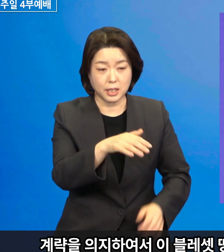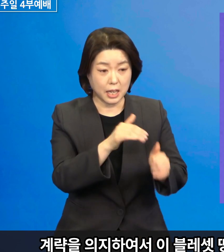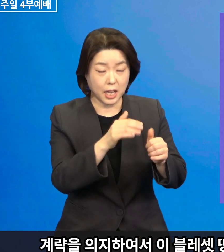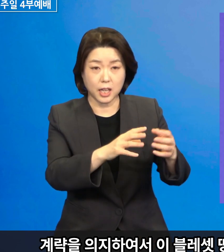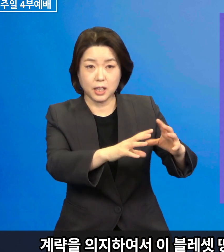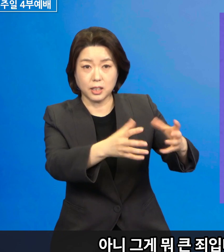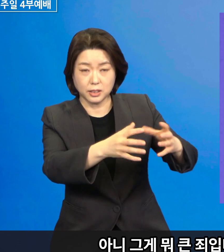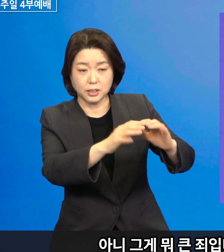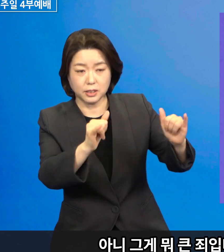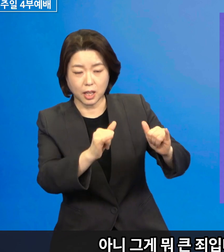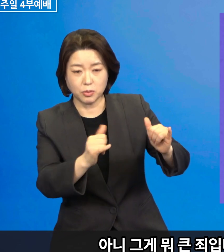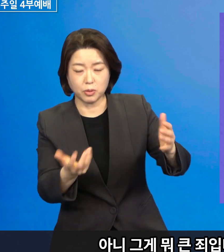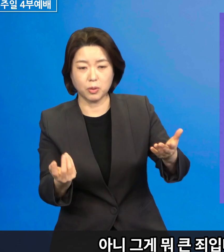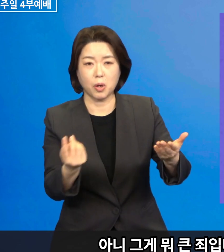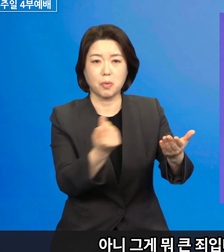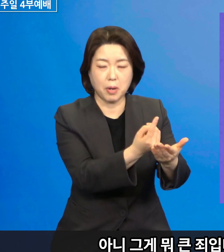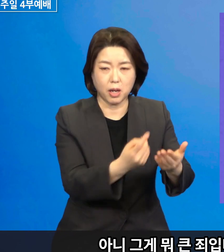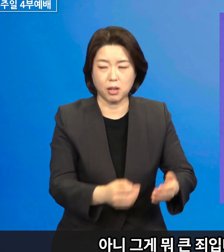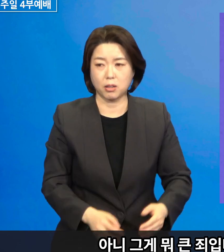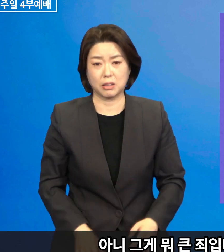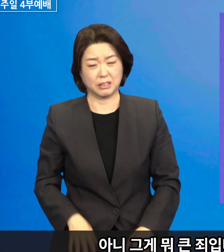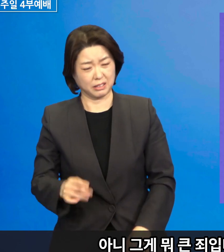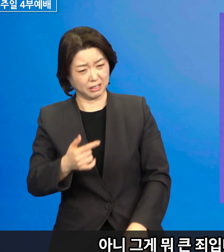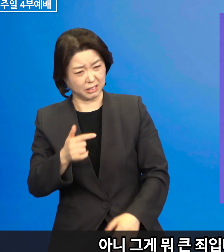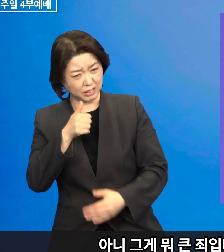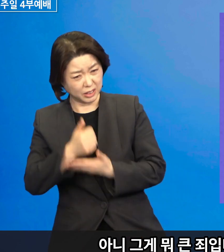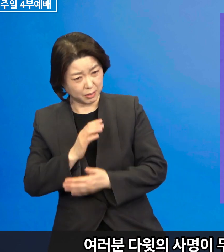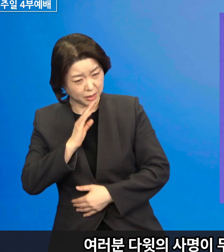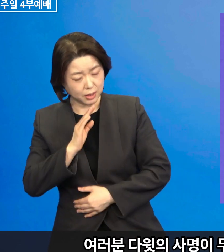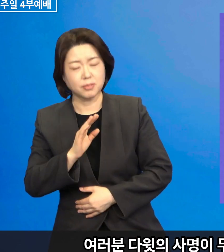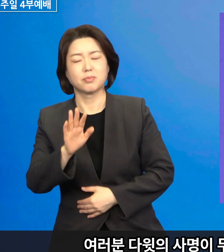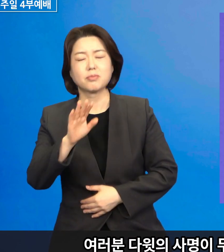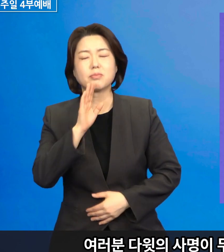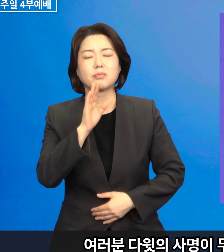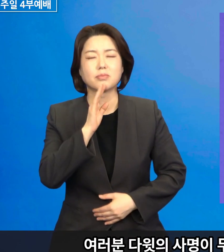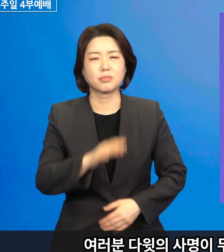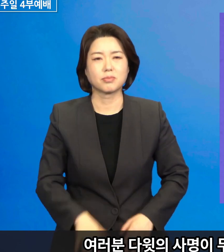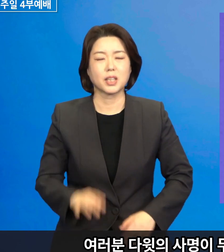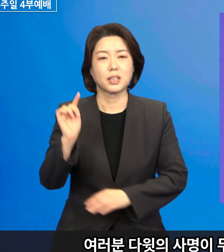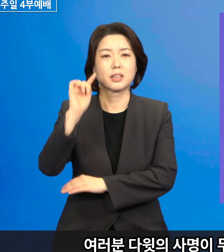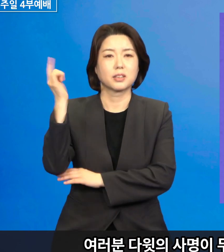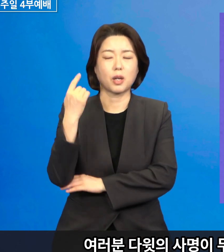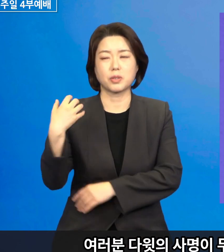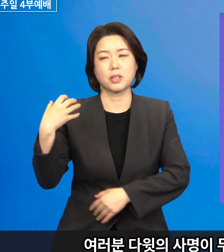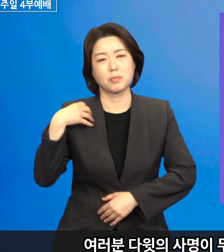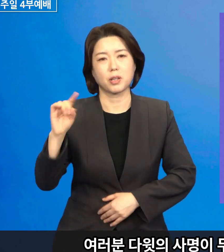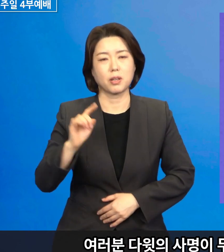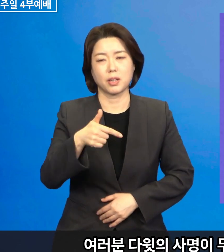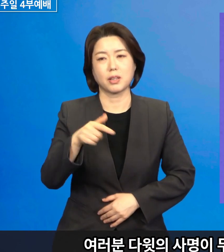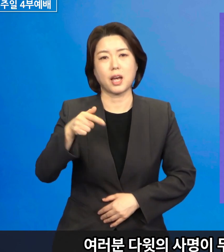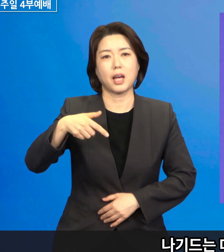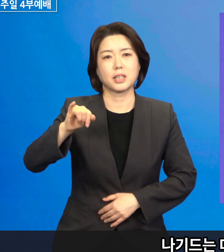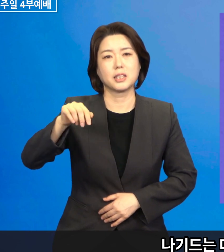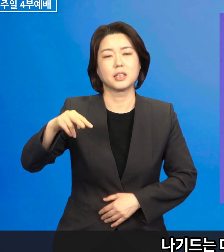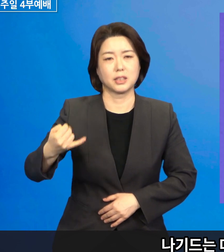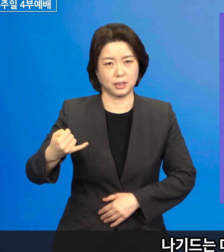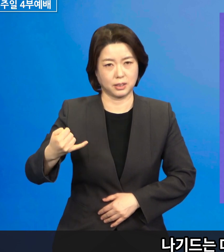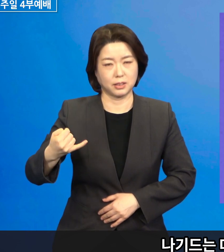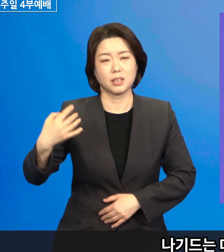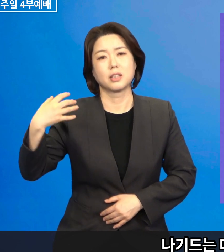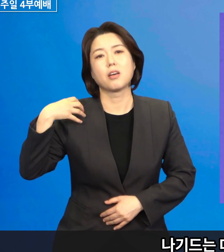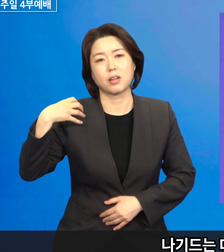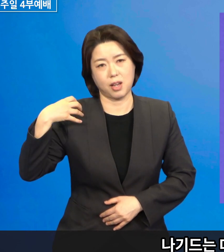것, 바로 그겁니다. 아니 그게 뭐 큰 죄입니까? 라고 할 수 있는데, 여러분 다윗의 사명이 무엇입니까? 나기드입니다.